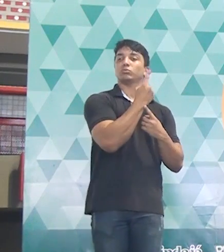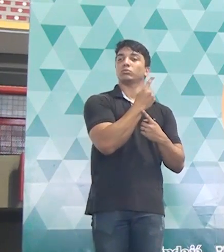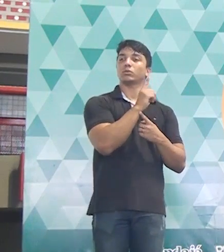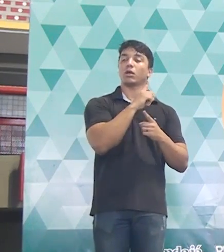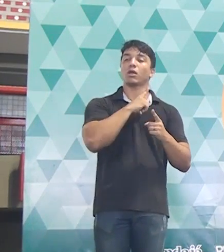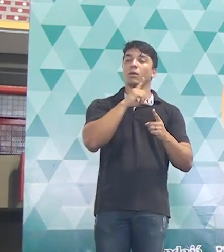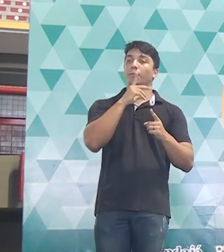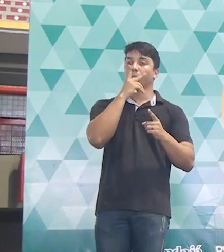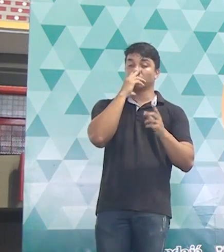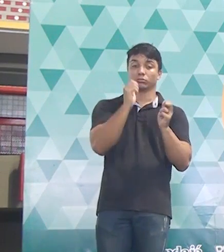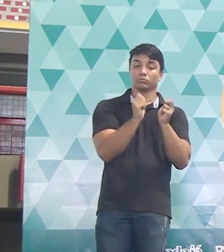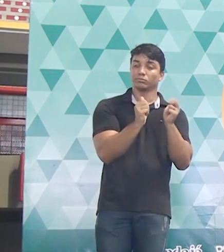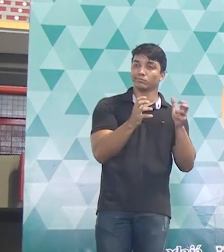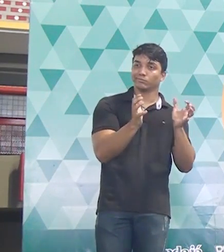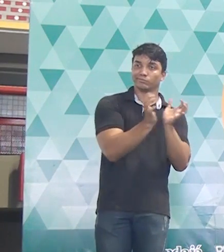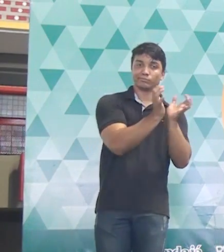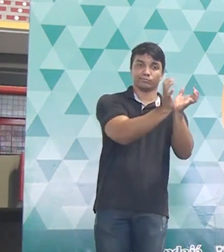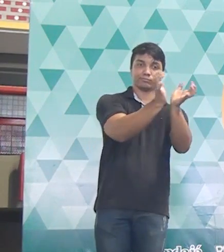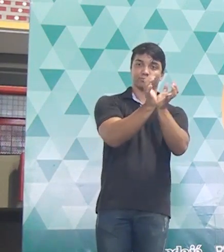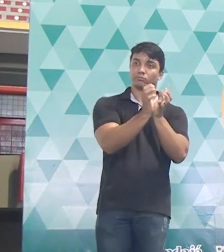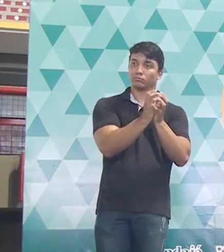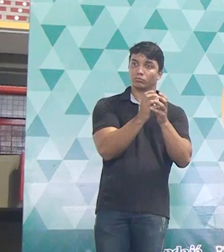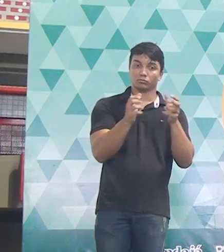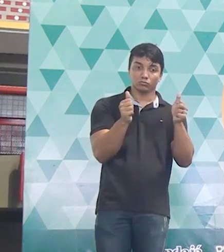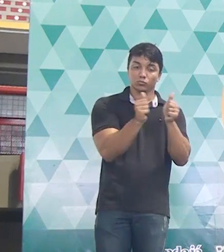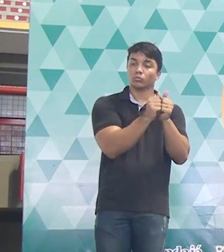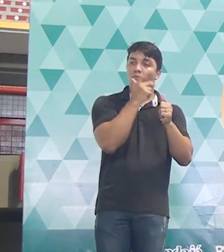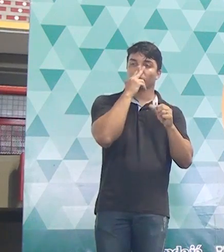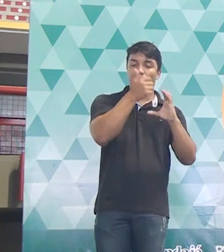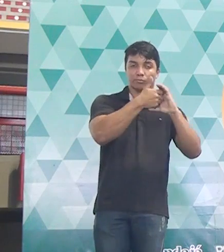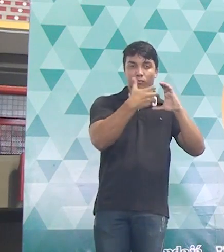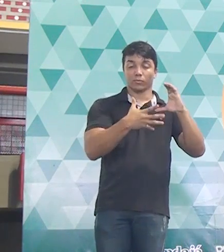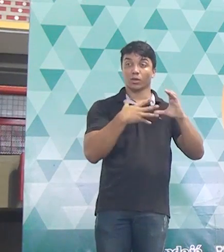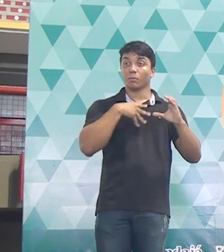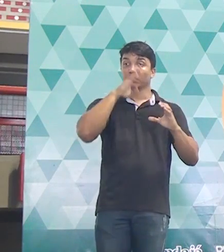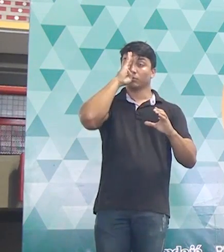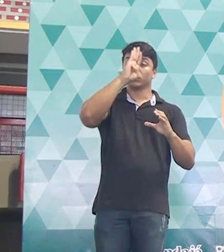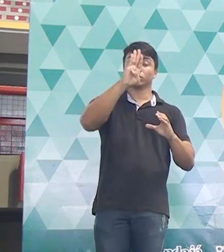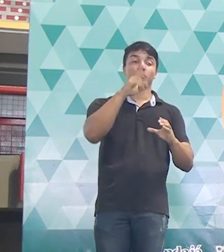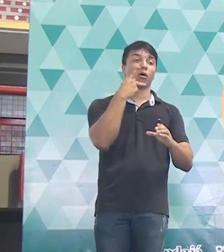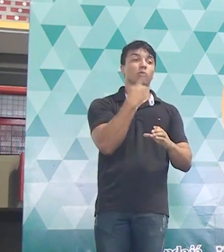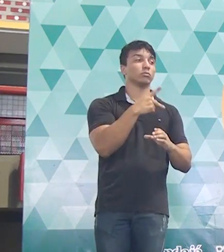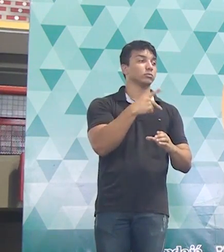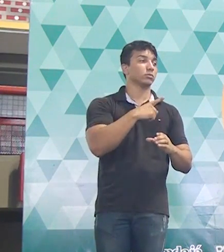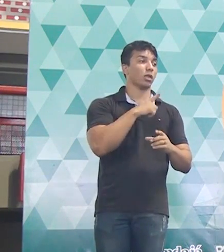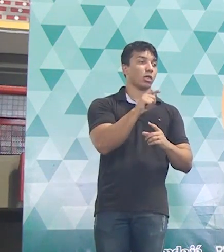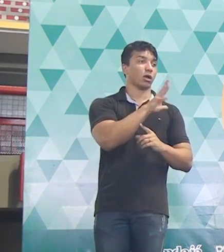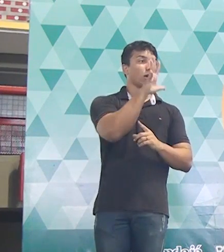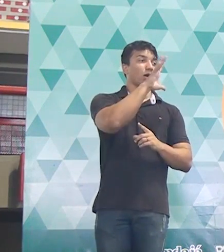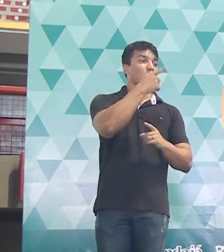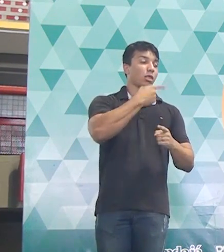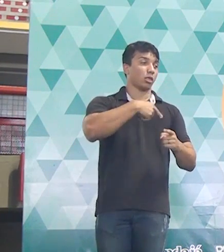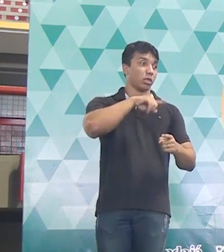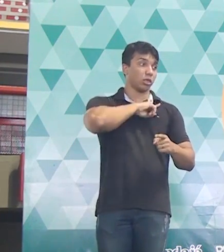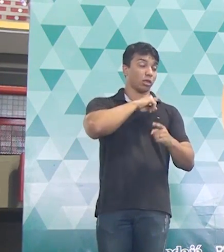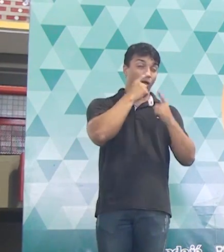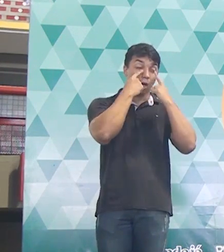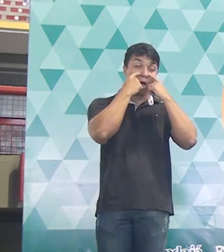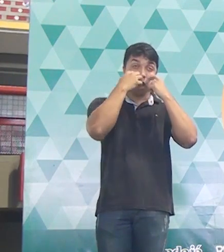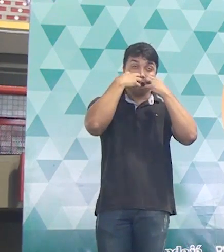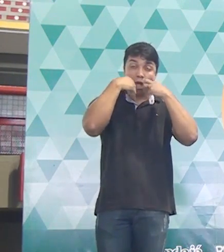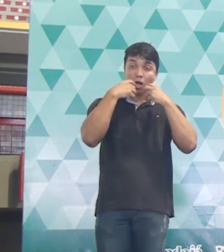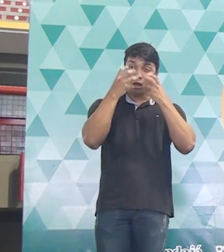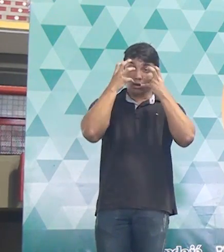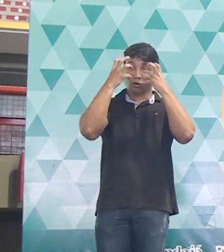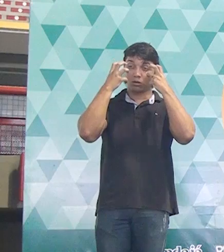Gás lacrimogênio é um conjunto de substâncias com características parecidas. O principal elemento do gás lacrimogênio, que causa tanto mal,